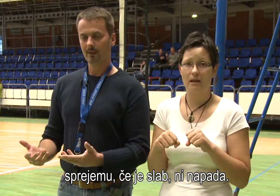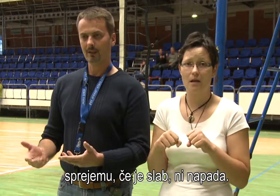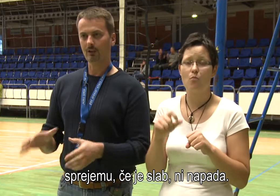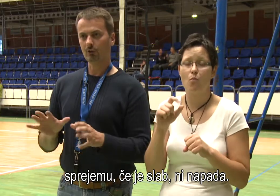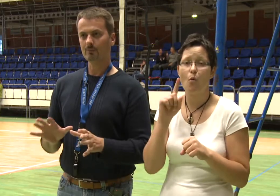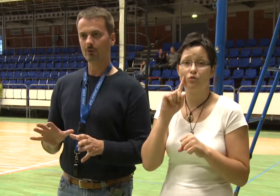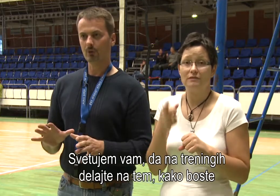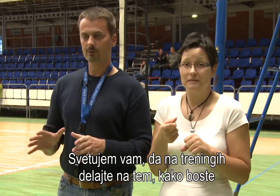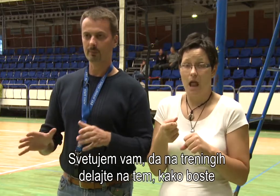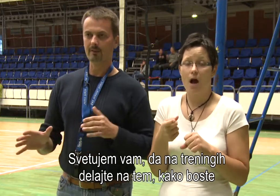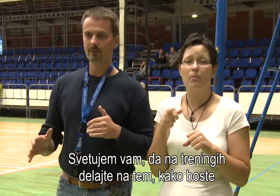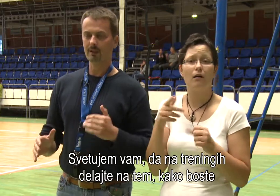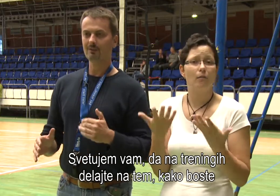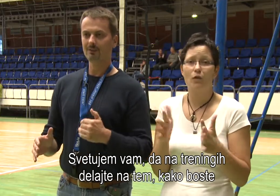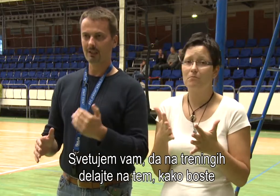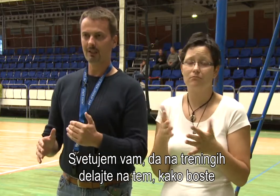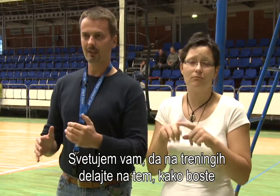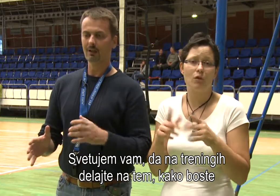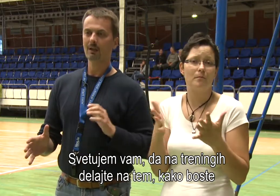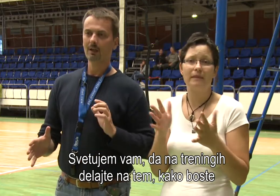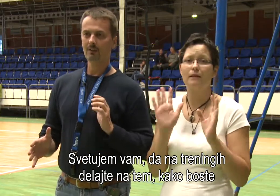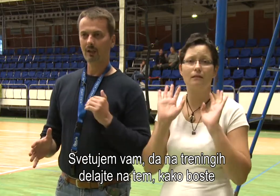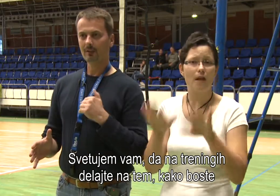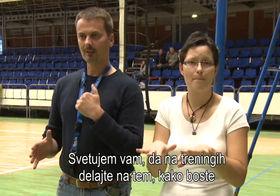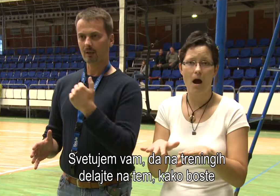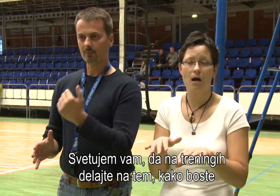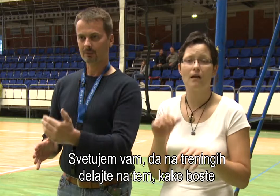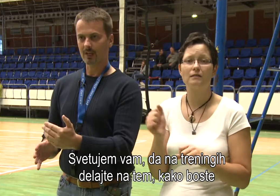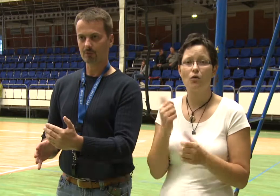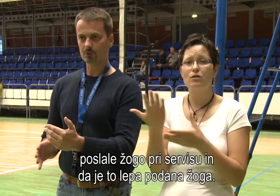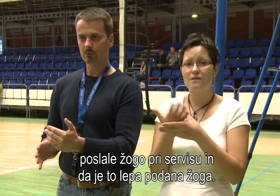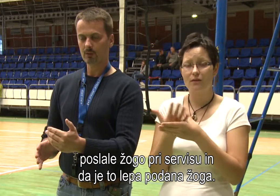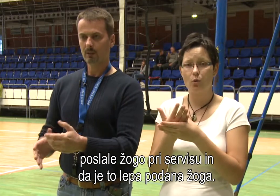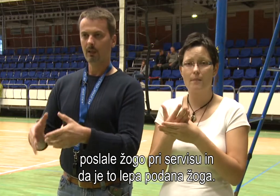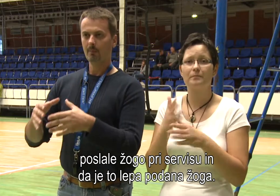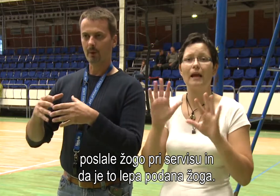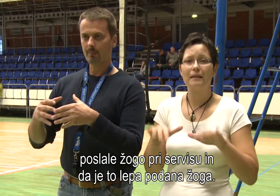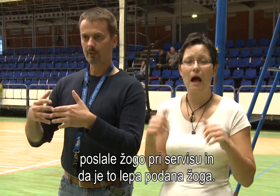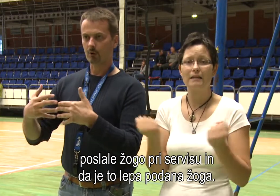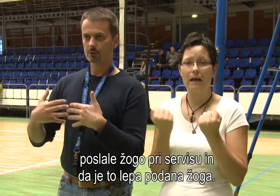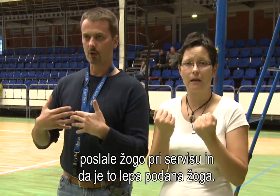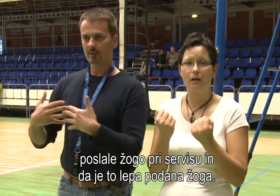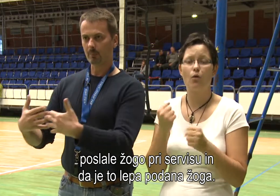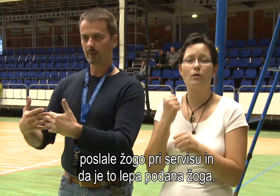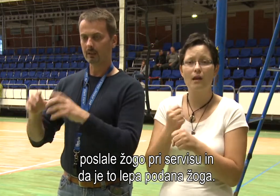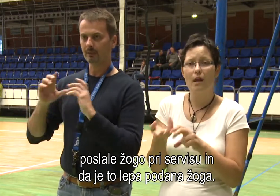Tako da to vam svetujem, se pravi, na treningih delajte na servisu, pa pri osnovi napada, da